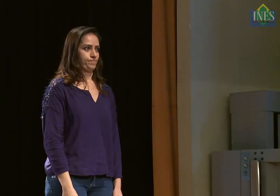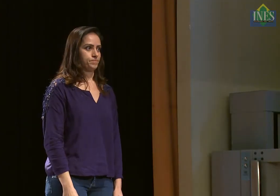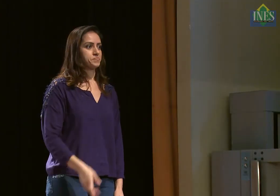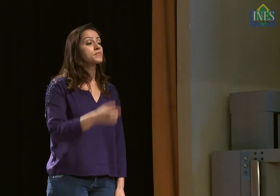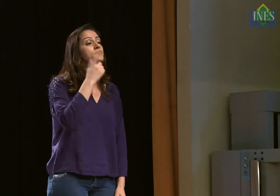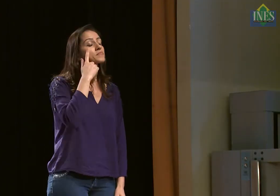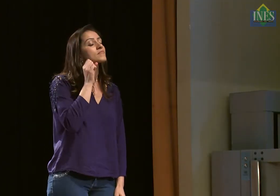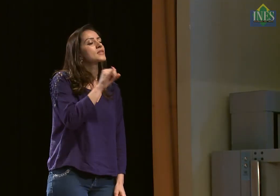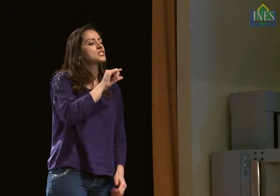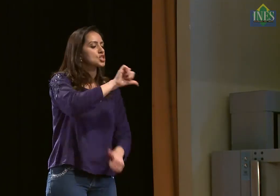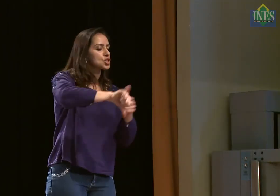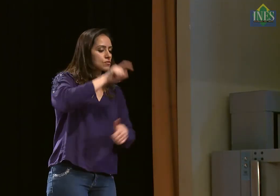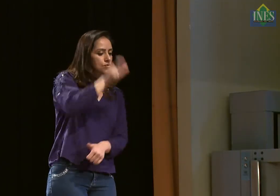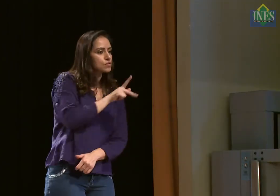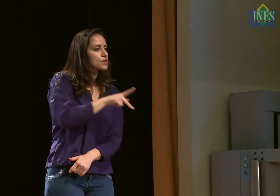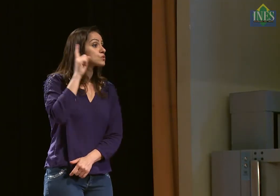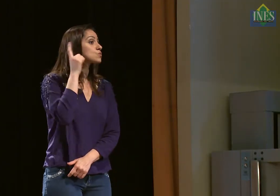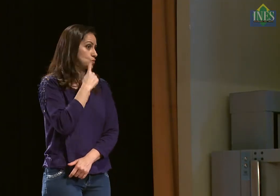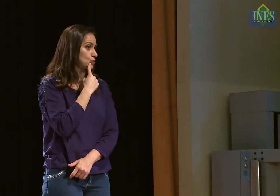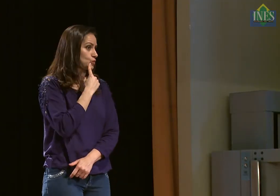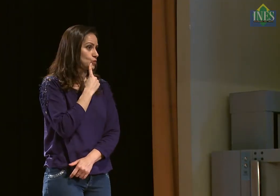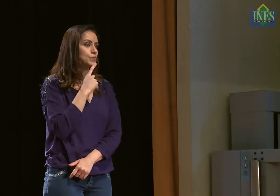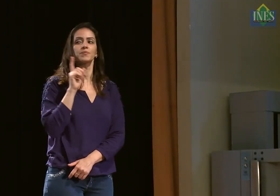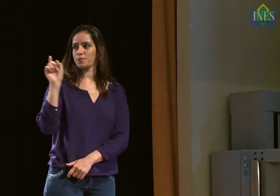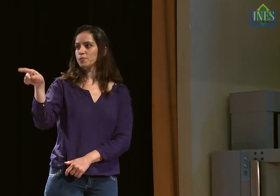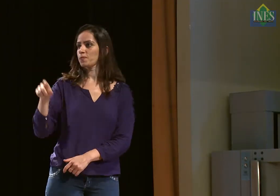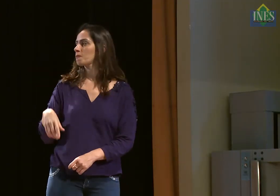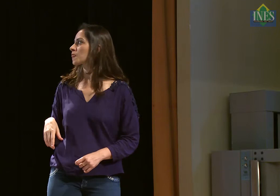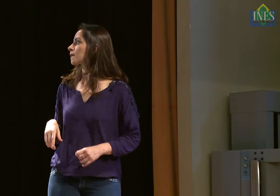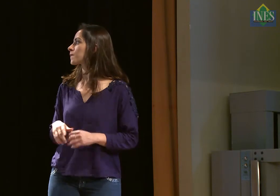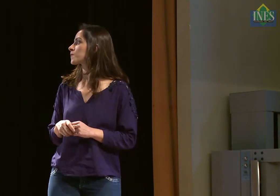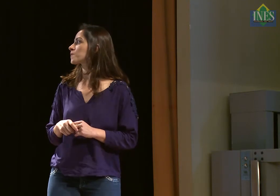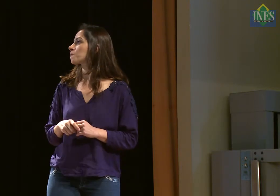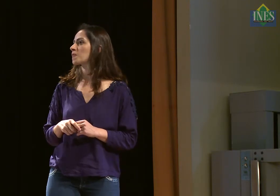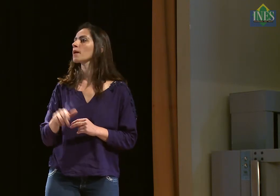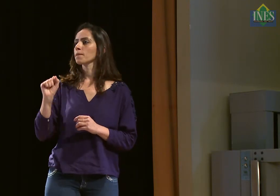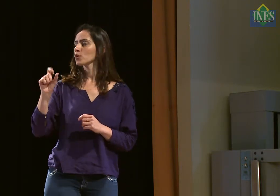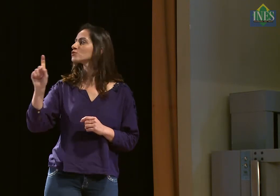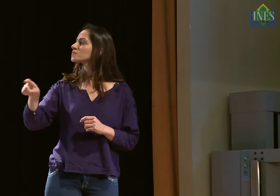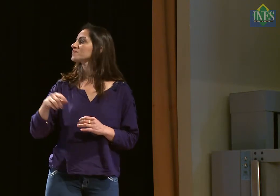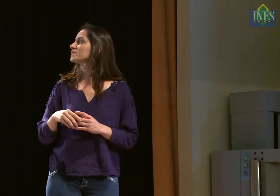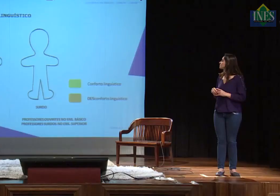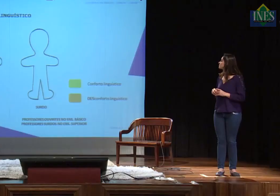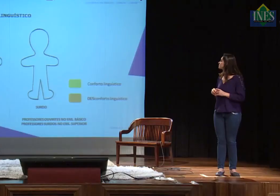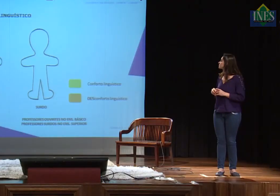desconforto. Agora, se a gente reverter a situação e o professor surdo estiver na frente da